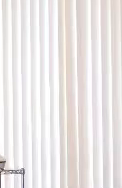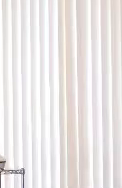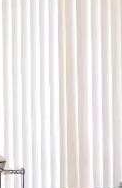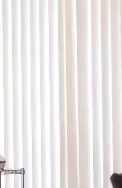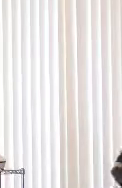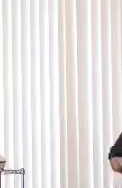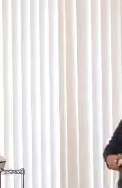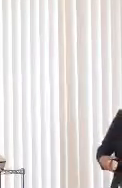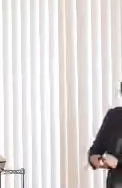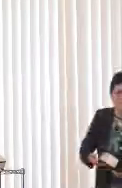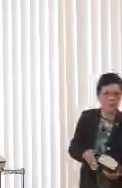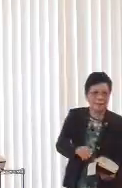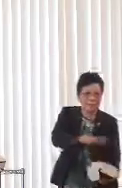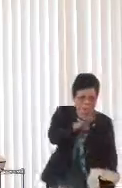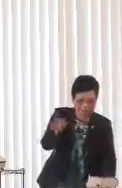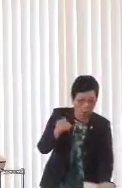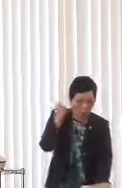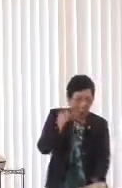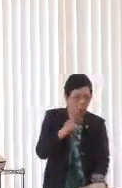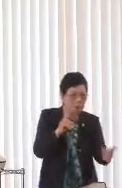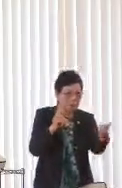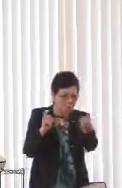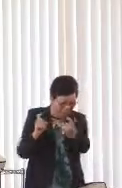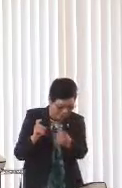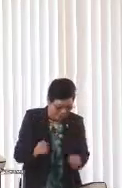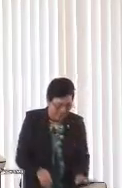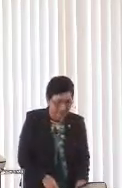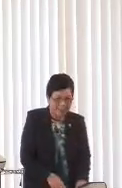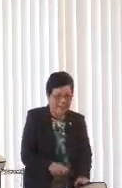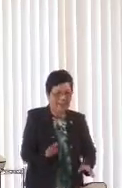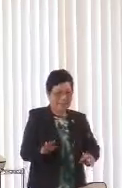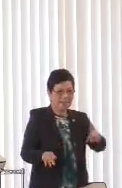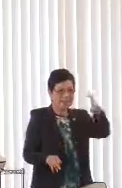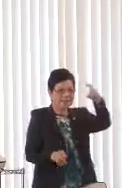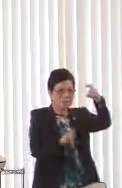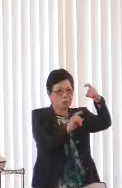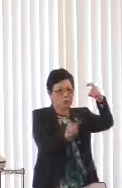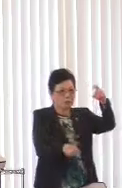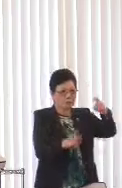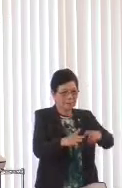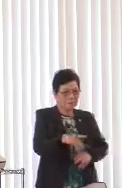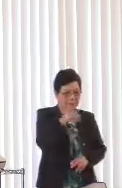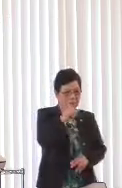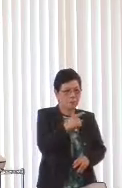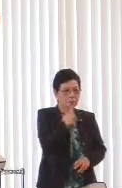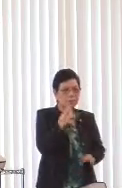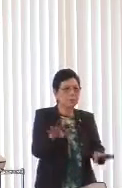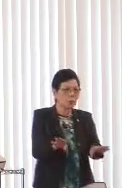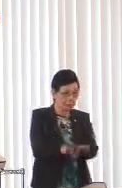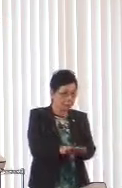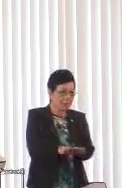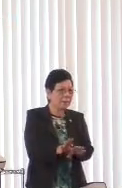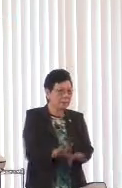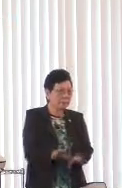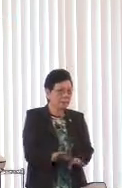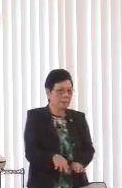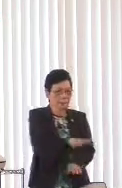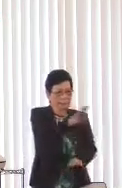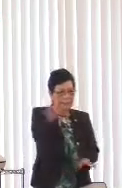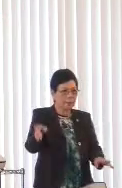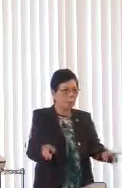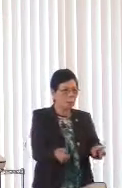はい、皆さんおはようございます。よくいらっしゃいました。10月の最初の日曜日、こうして皆さんと共